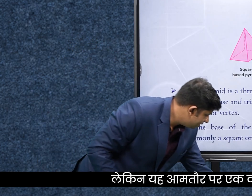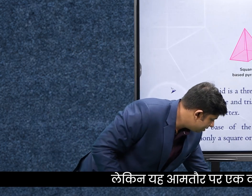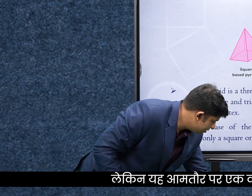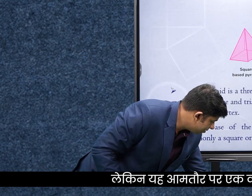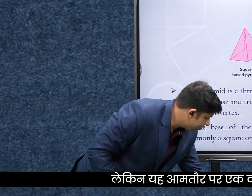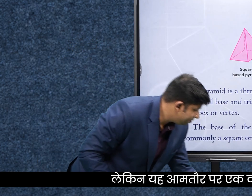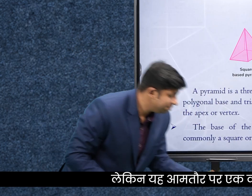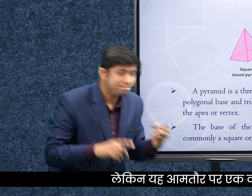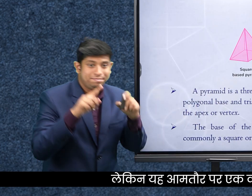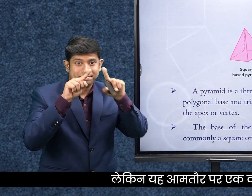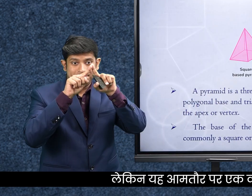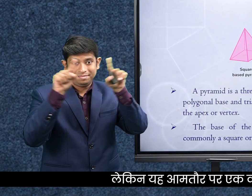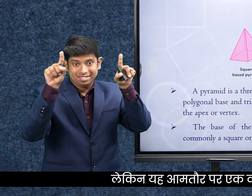या त्रिभुज होता है।